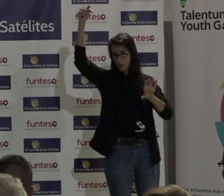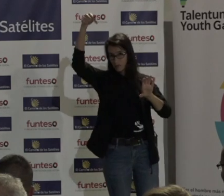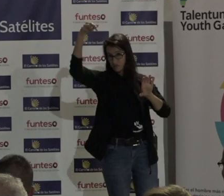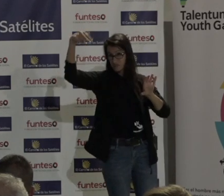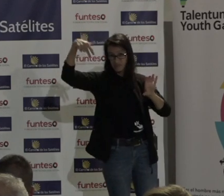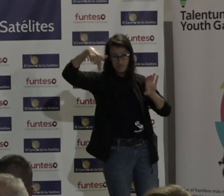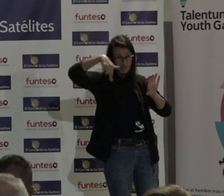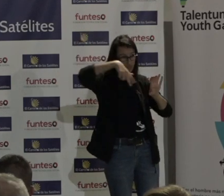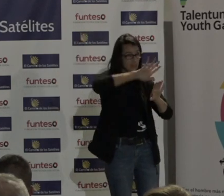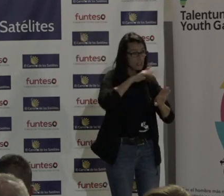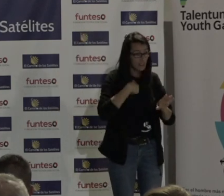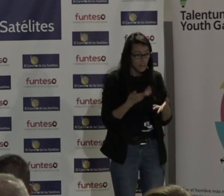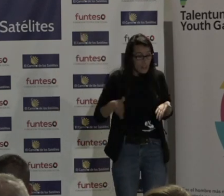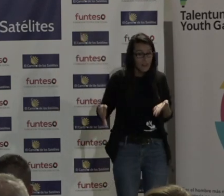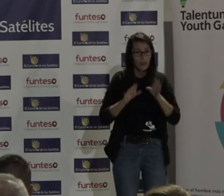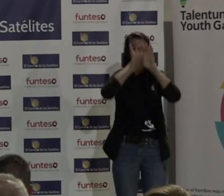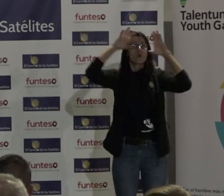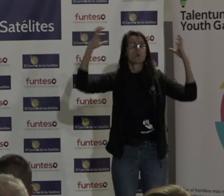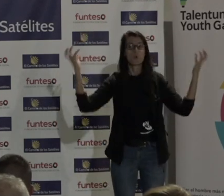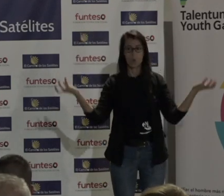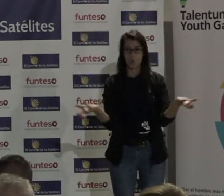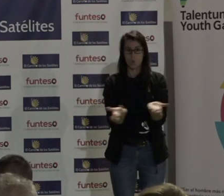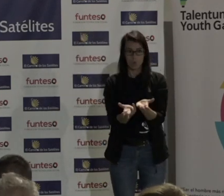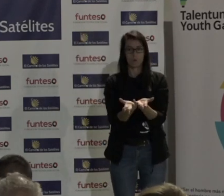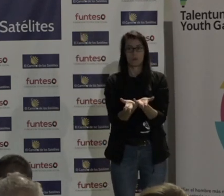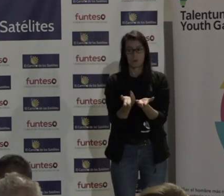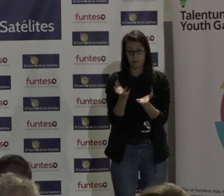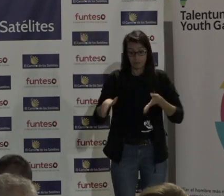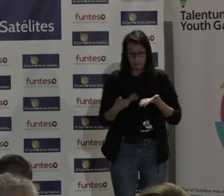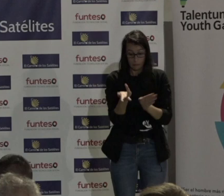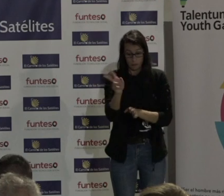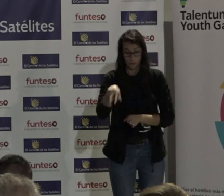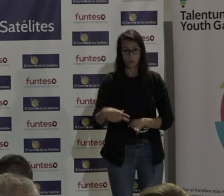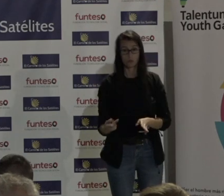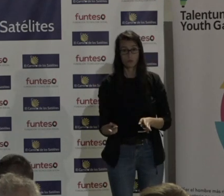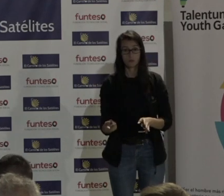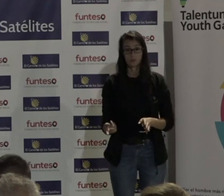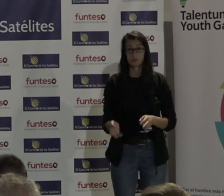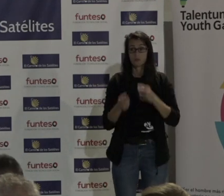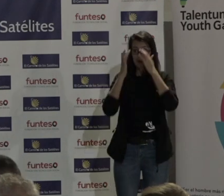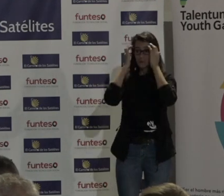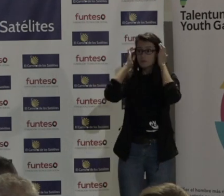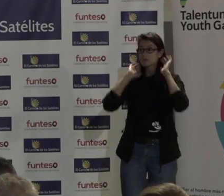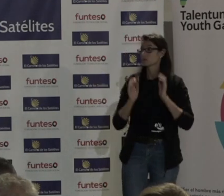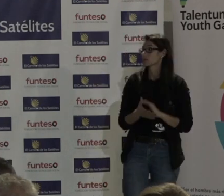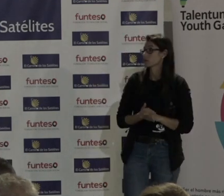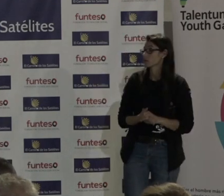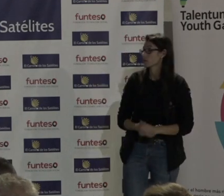el camino es un camino global, universal. Y igual que